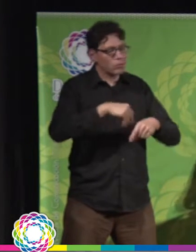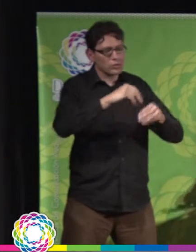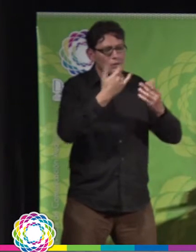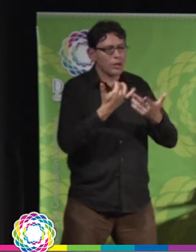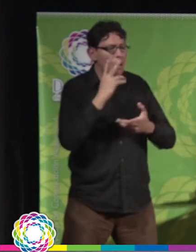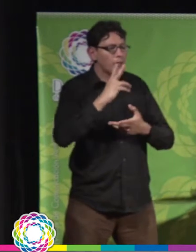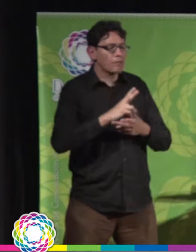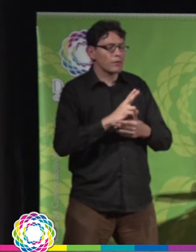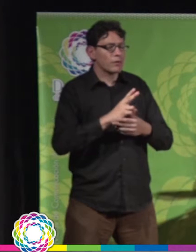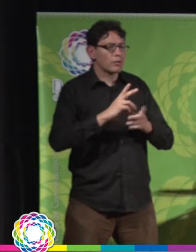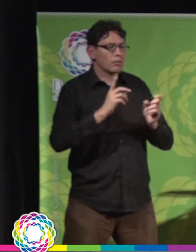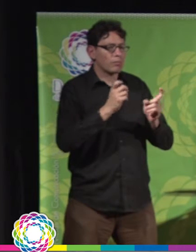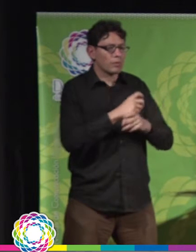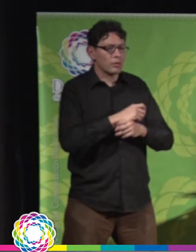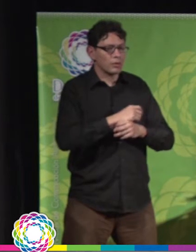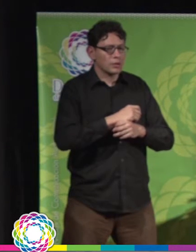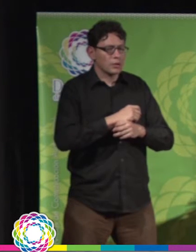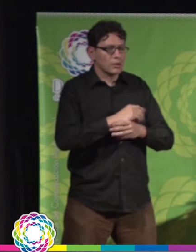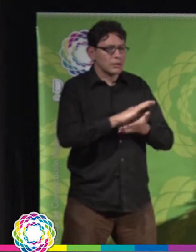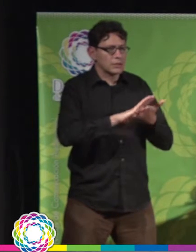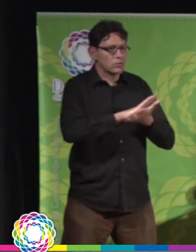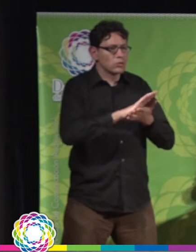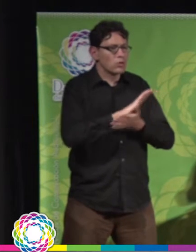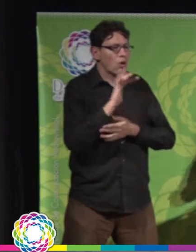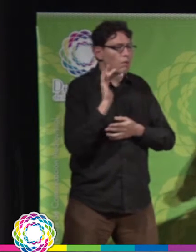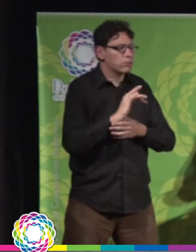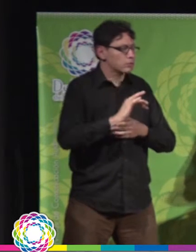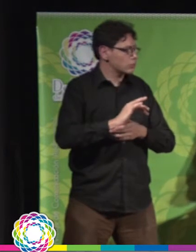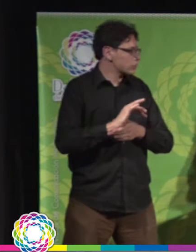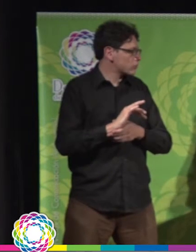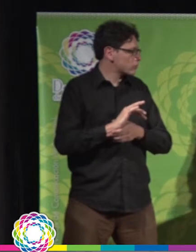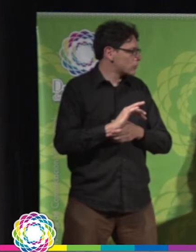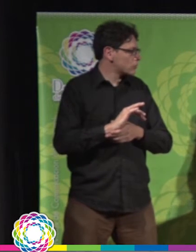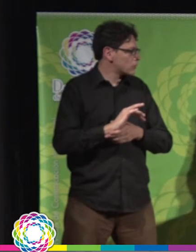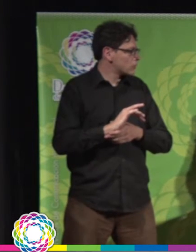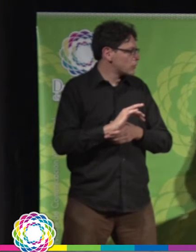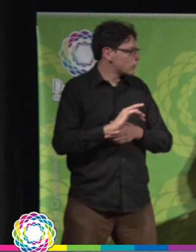la problemática de situaciones de abuso, ¿sí?, de